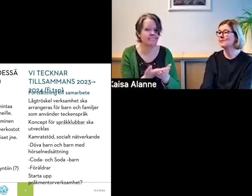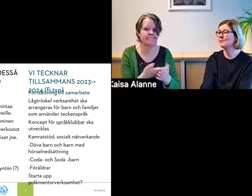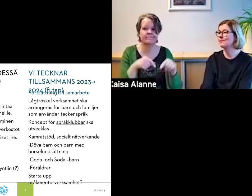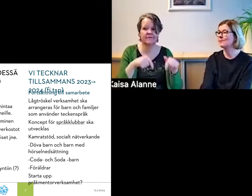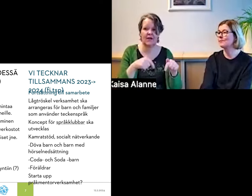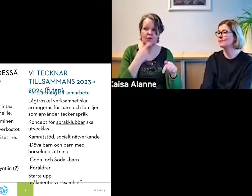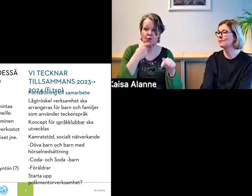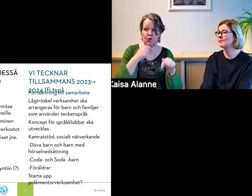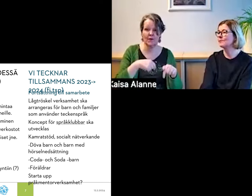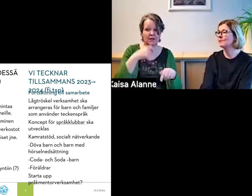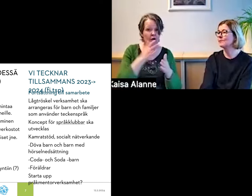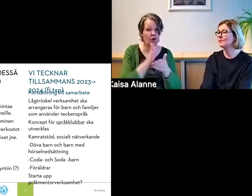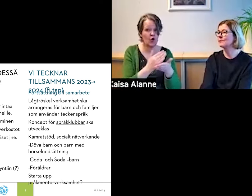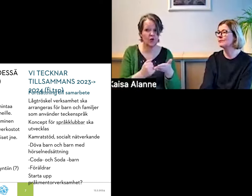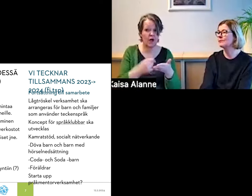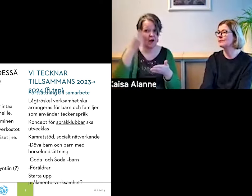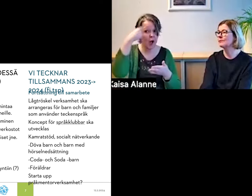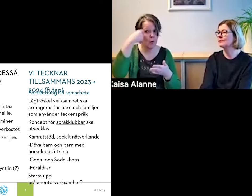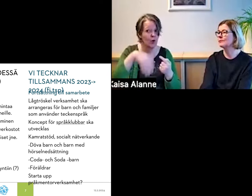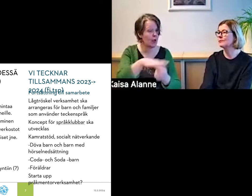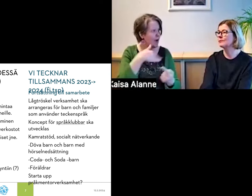malleja. Ja sitten